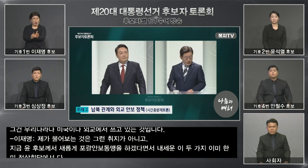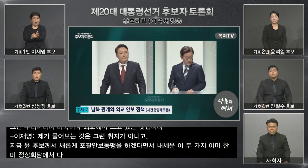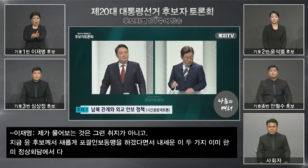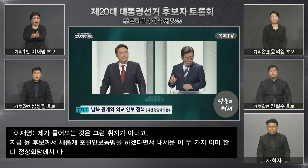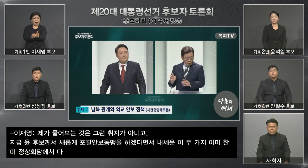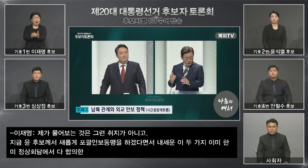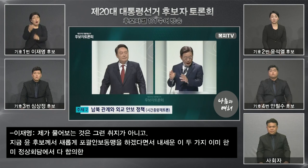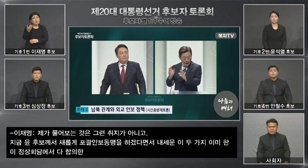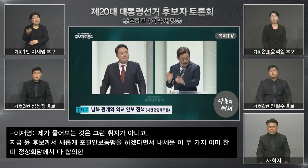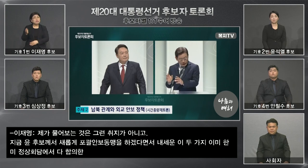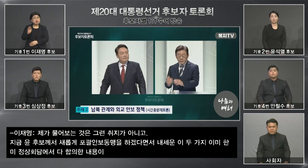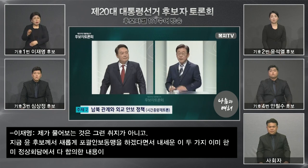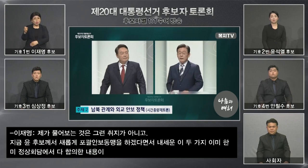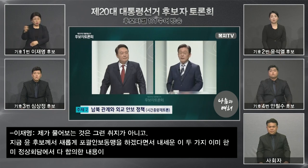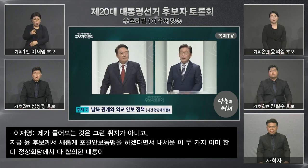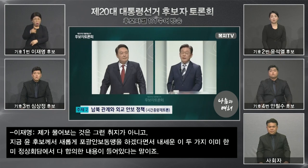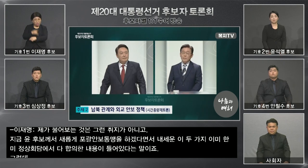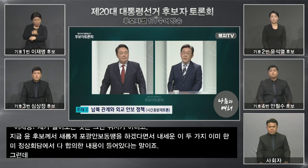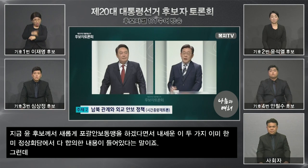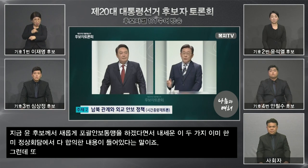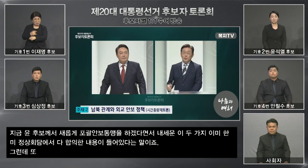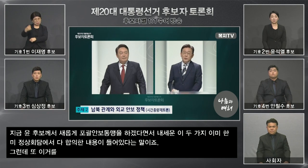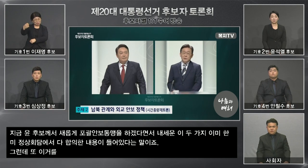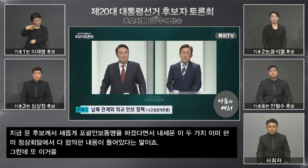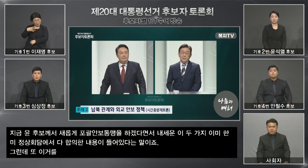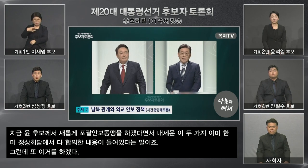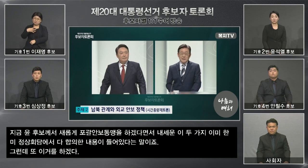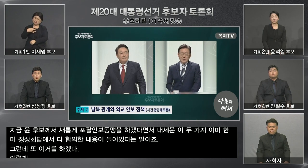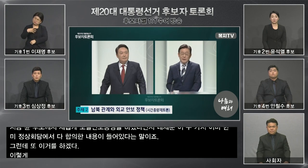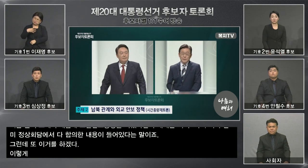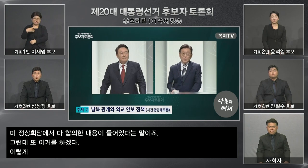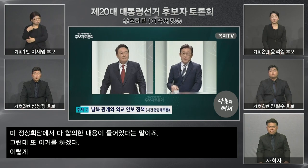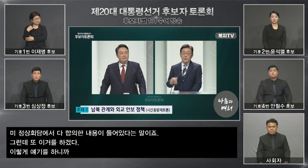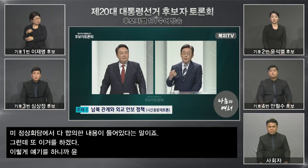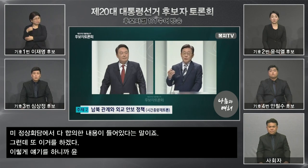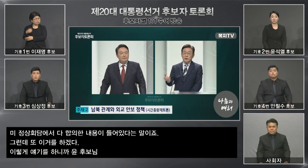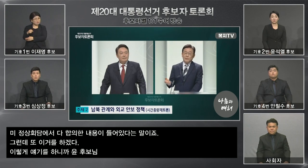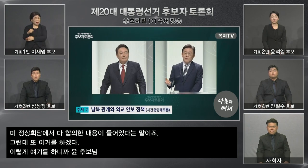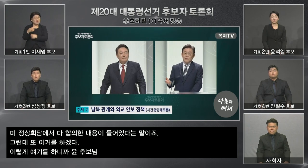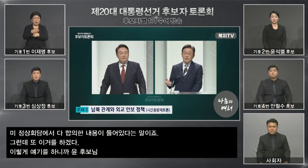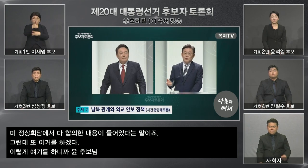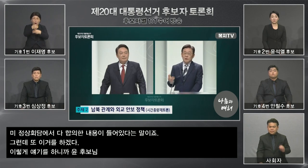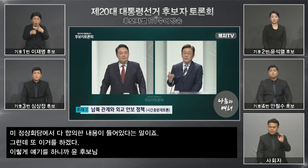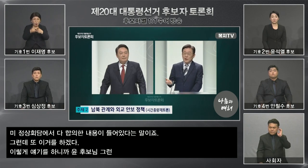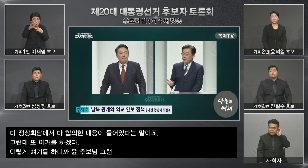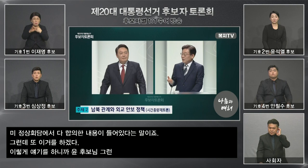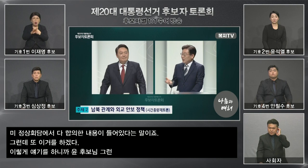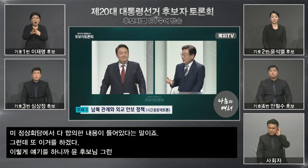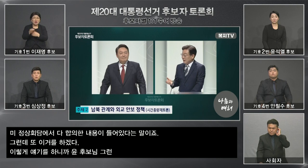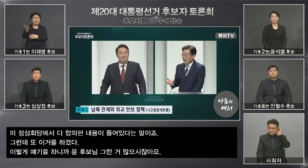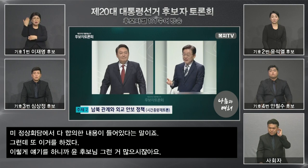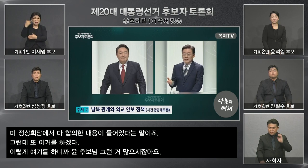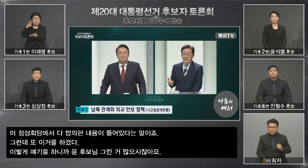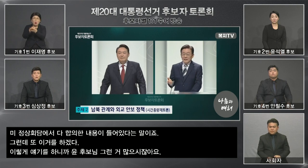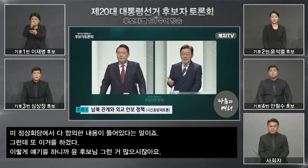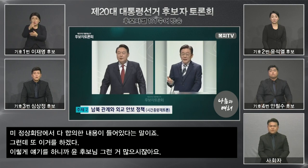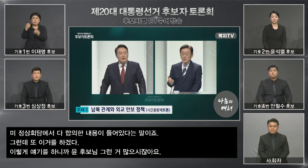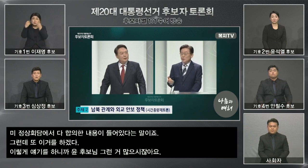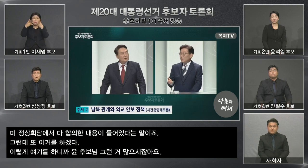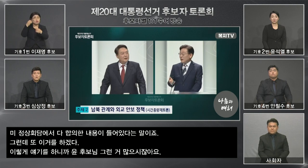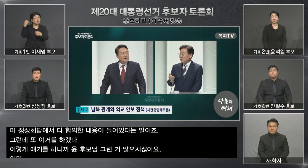그런데 또 이걸 하겠다 이렇게 얘기하니까 윤 후보님은 그런 거 많으시잖아요. 이미 구직에 있는데 구직에 새로 만들겠다.